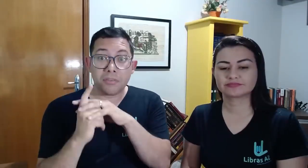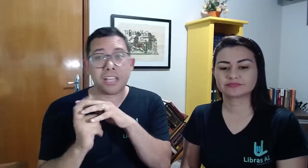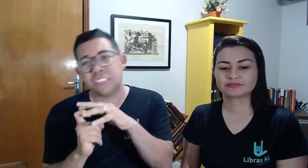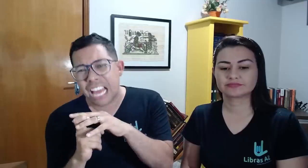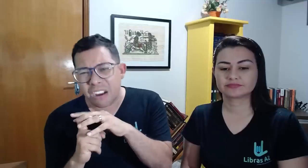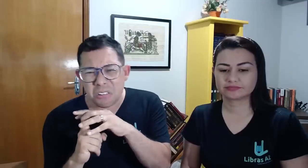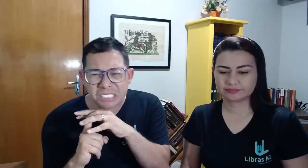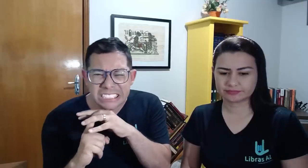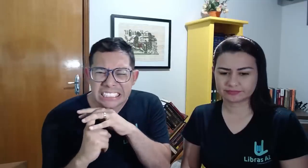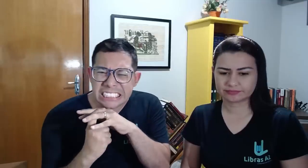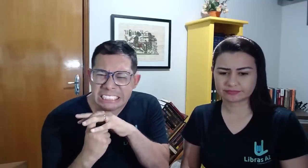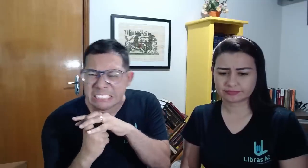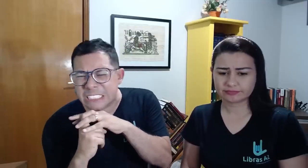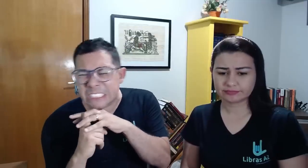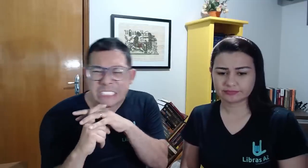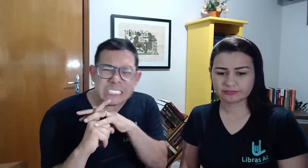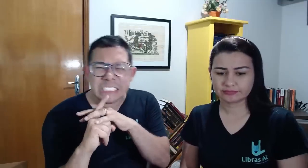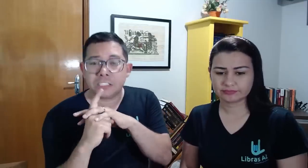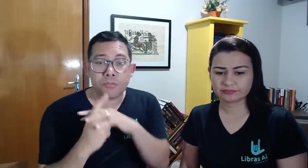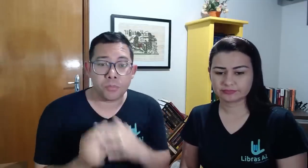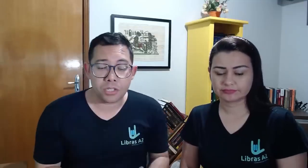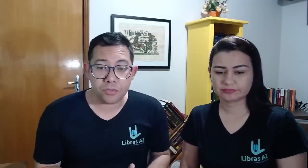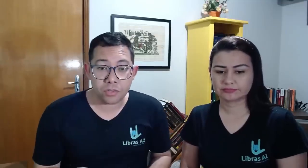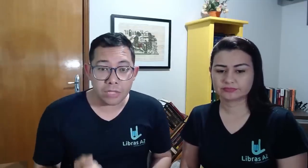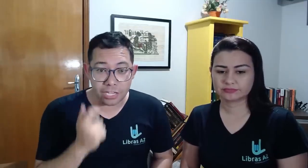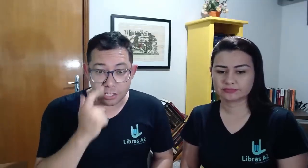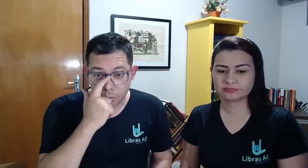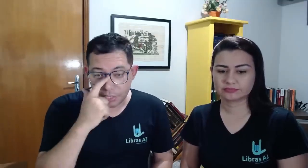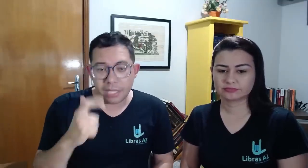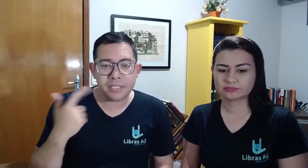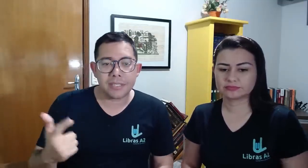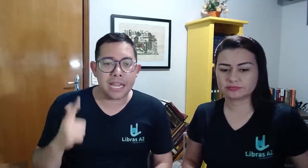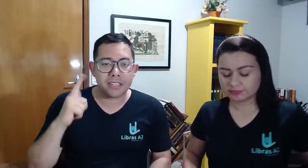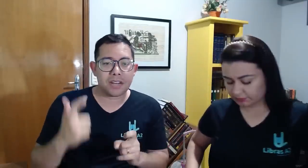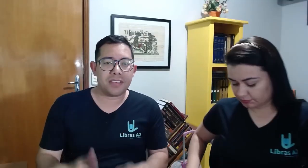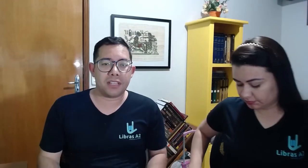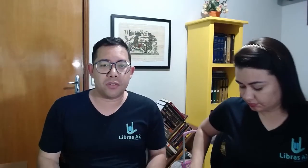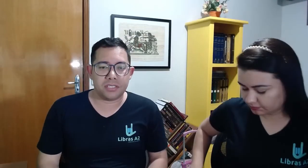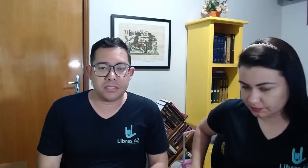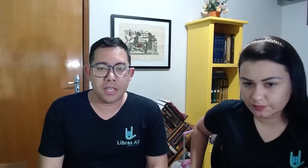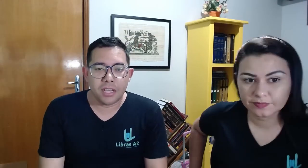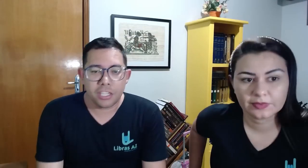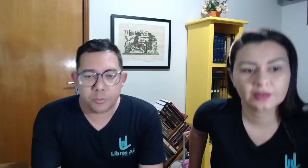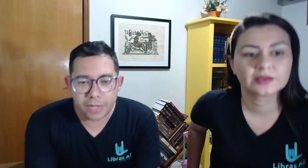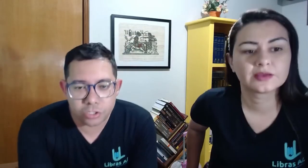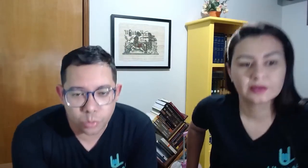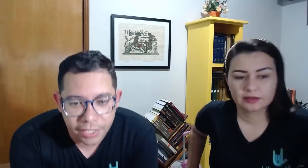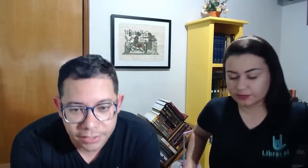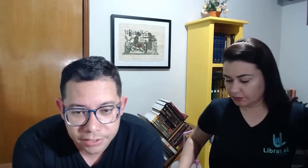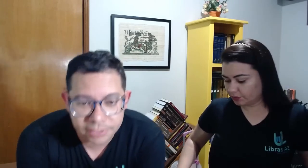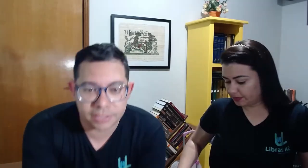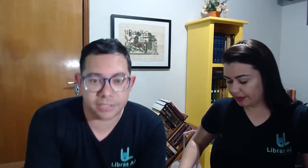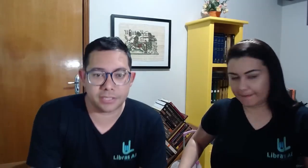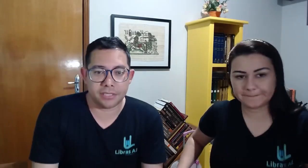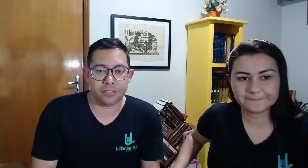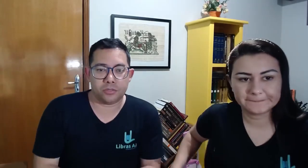fácil. Agora, ó, teve muita dificuldade. Então, a intensidade é através das nossas expressões. Isso